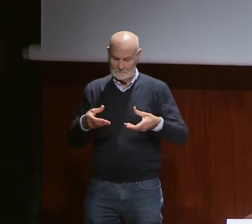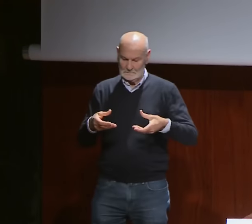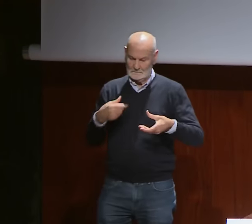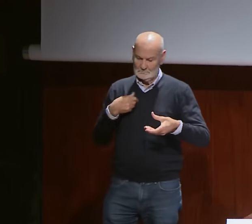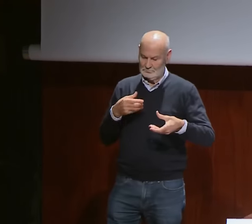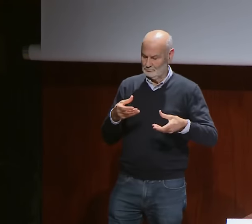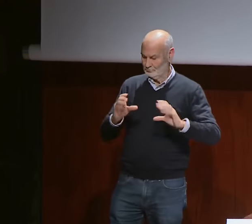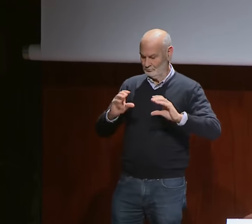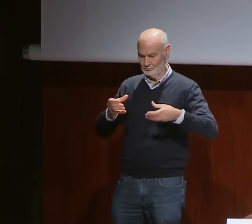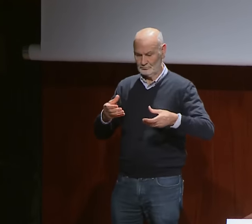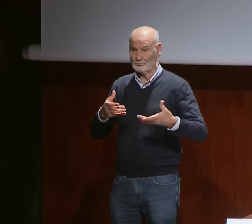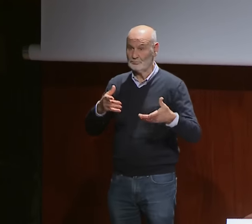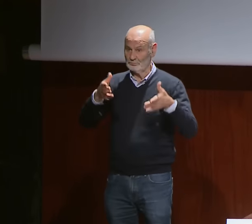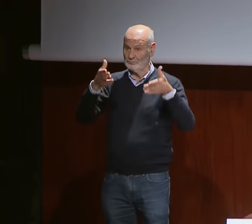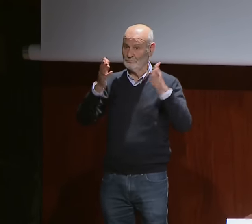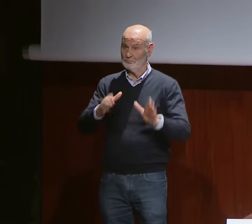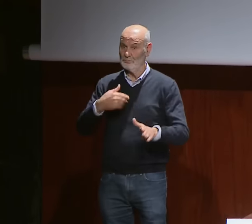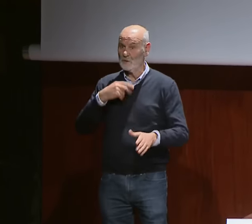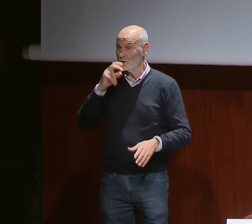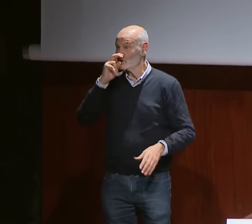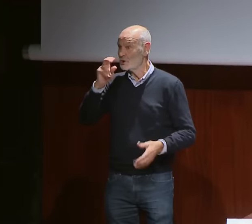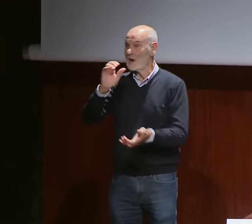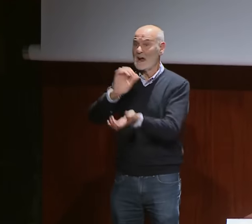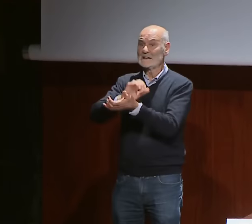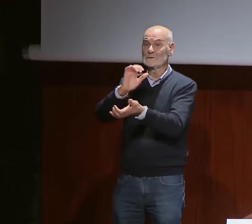langue des signes.